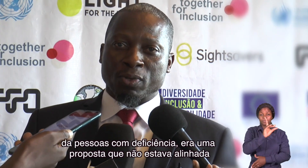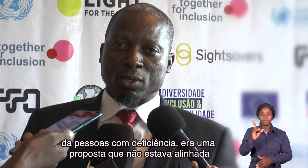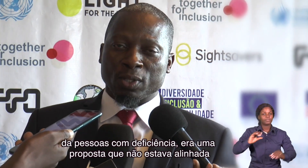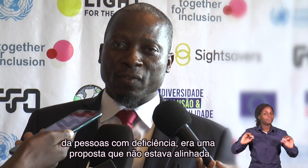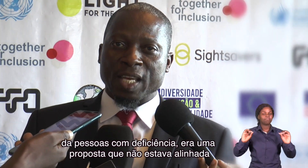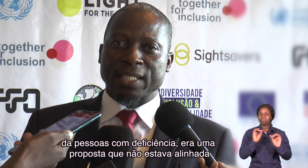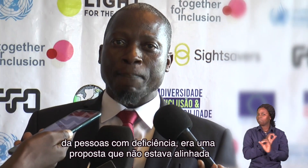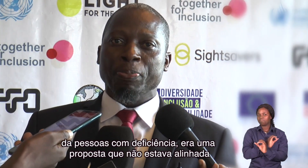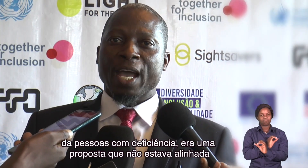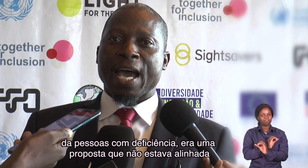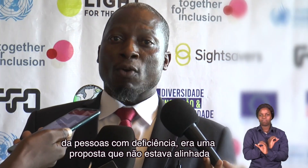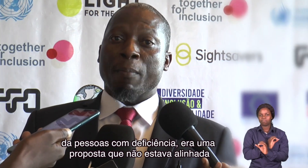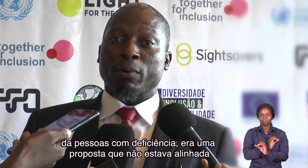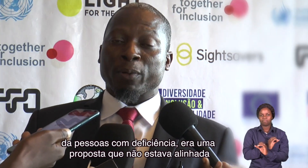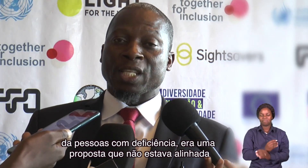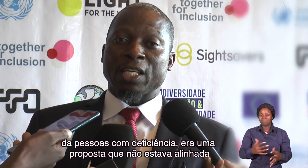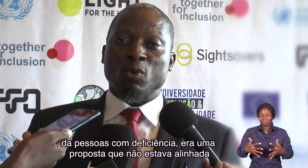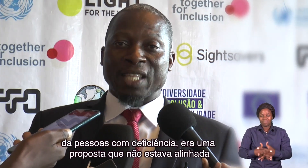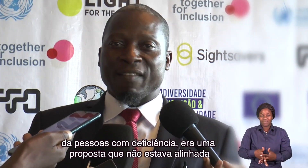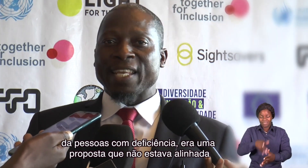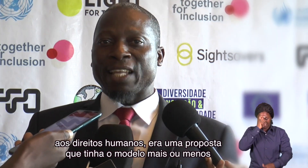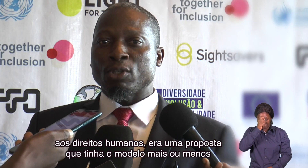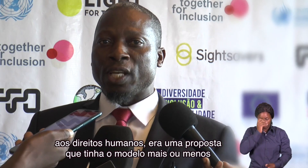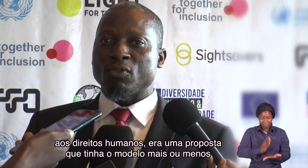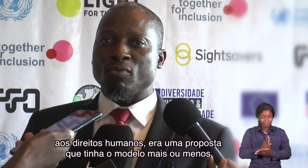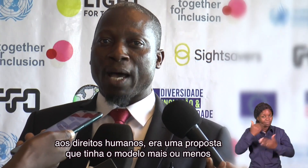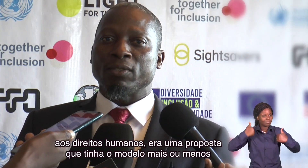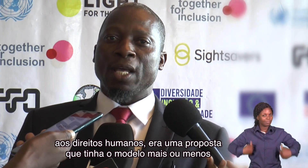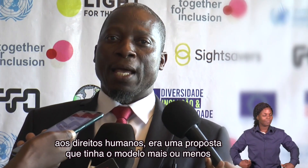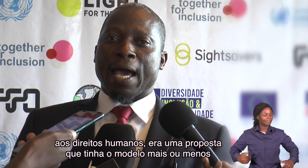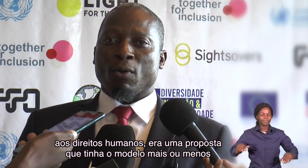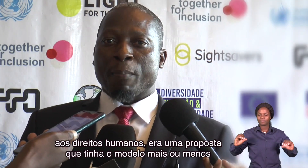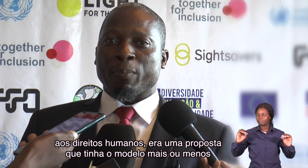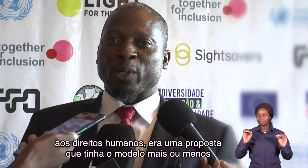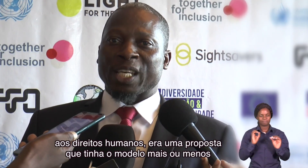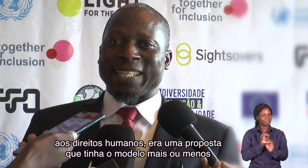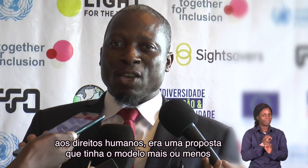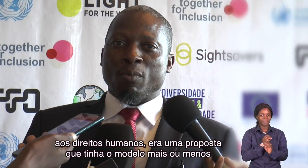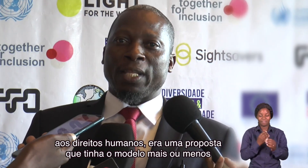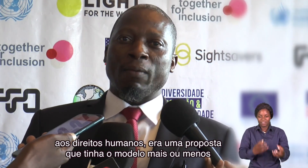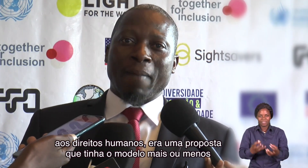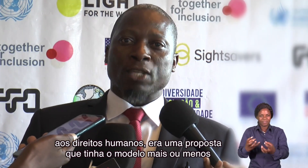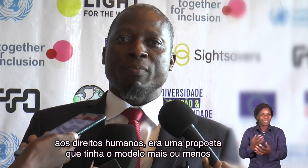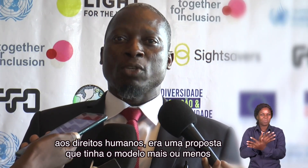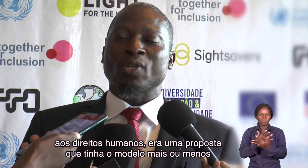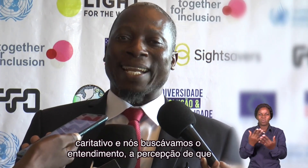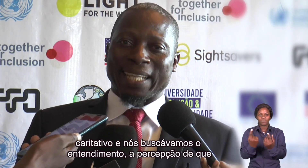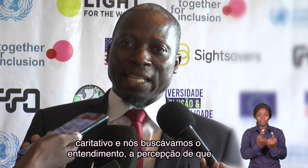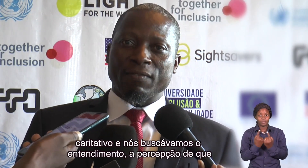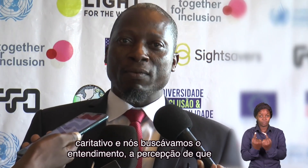Pessoas com Deficiência. Era uma proposta que não estava alinhada aos direitos humanos, era uma proposta que tinha um modelo mais ou menos caritativo